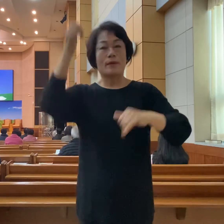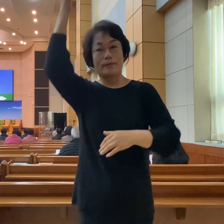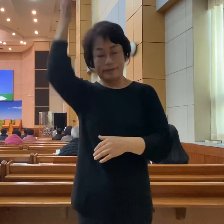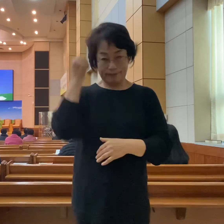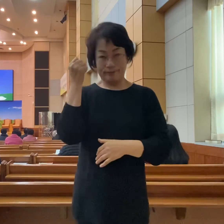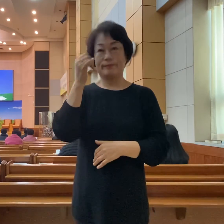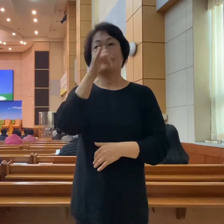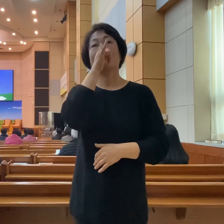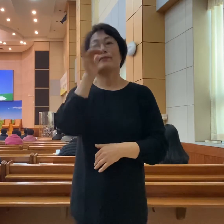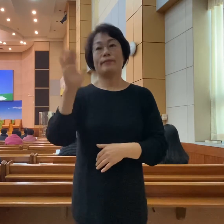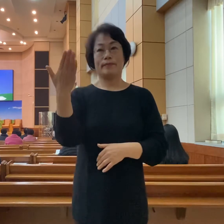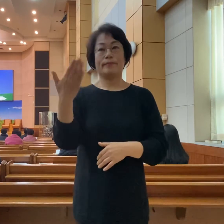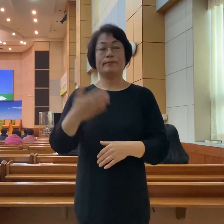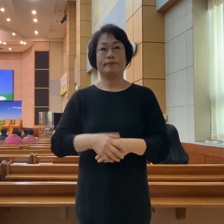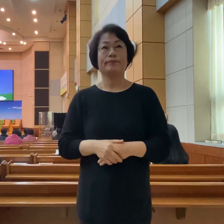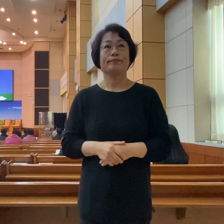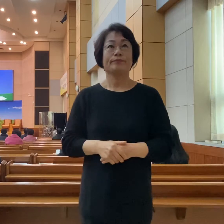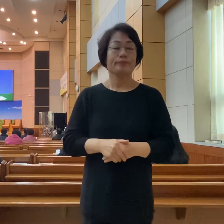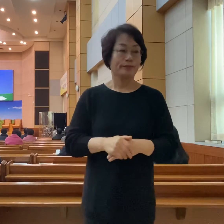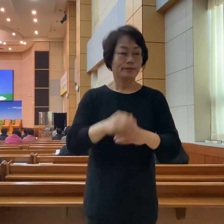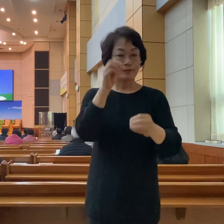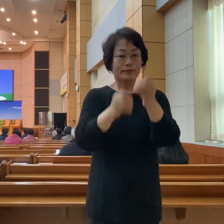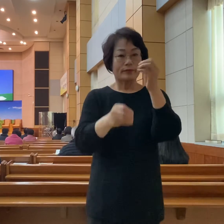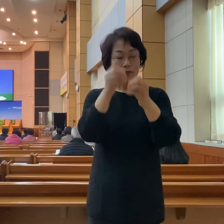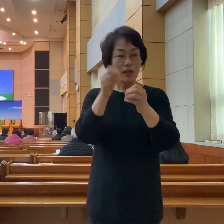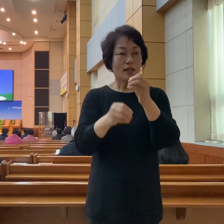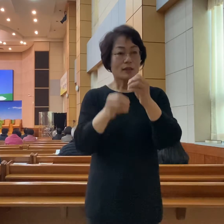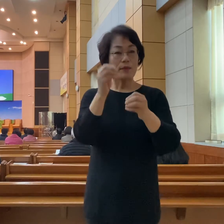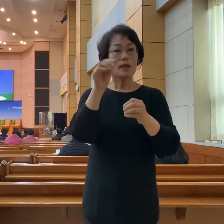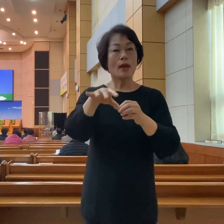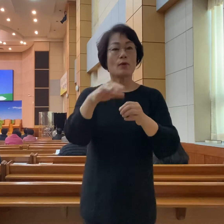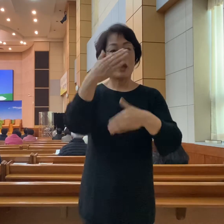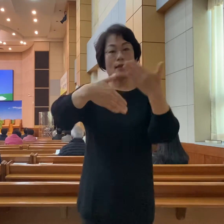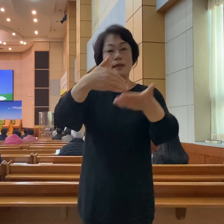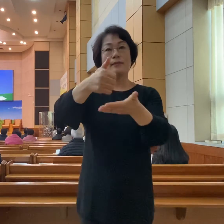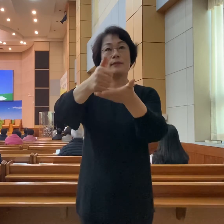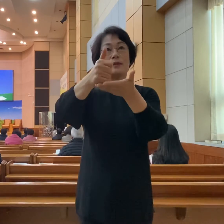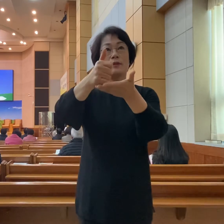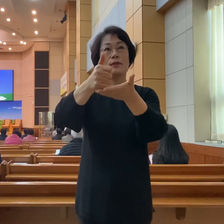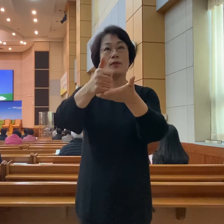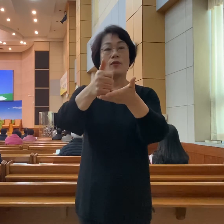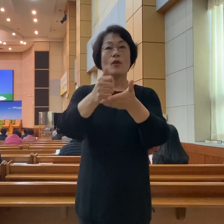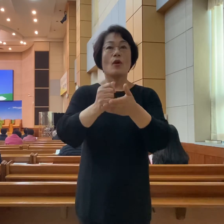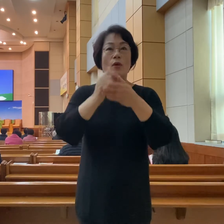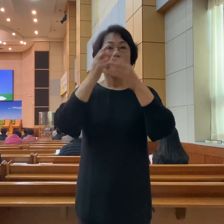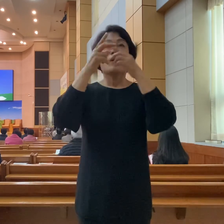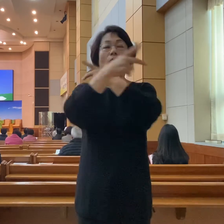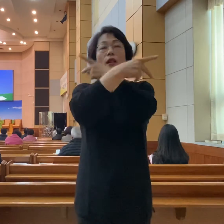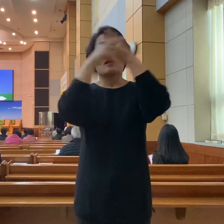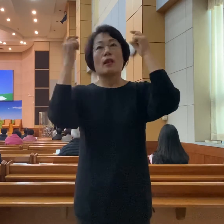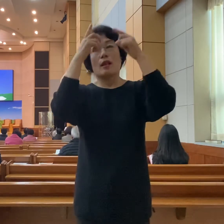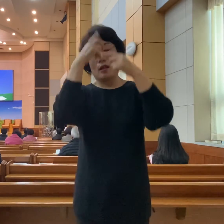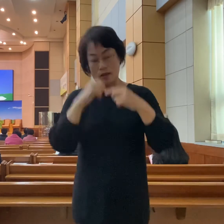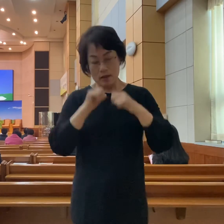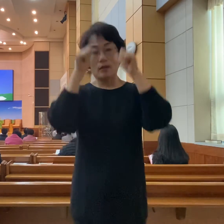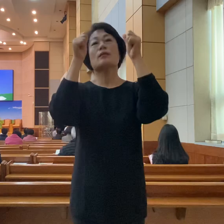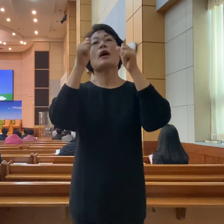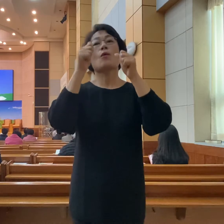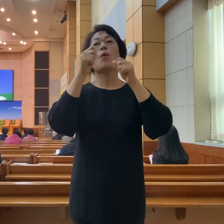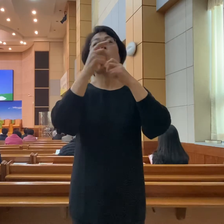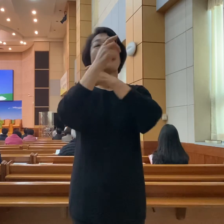합니다. 시편 121편에 보니까 우리 하나님은 졸지도 아니하시고 주무시다.